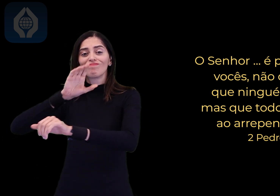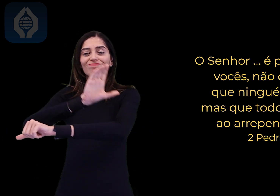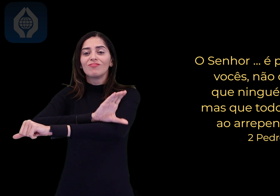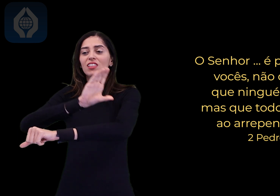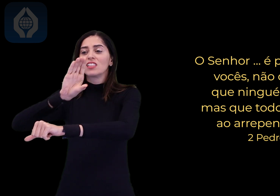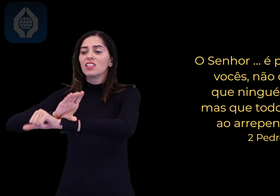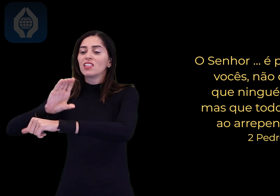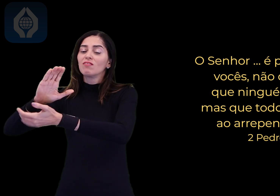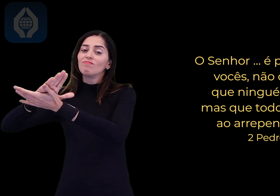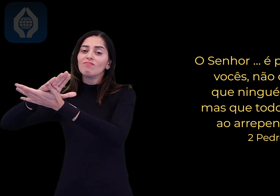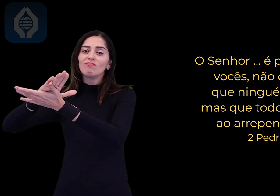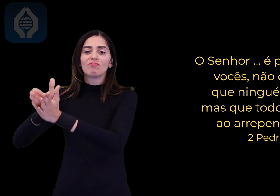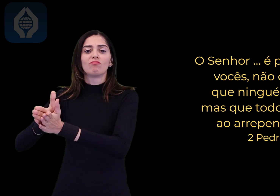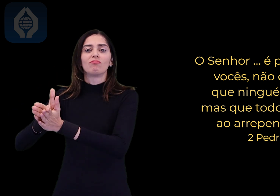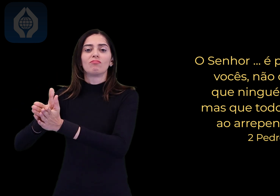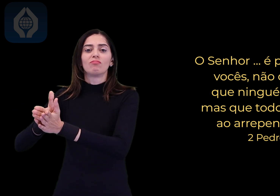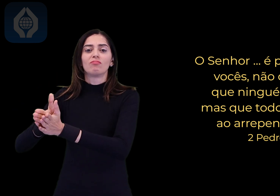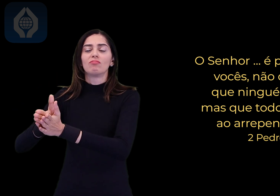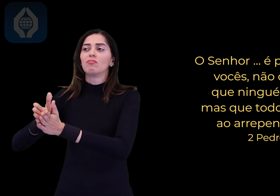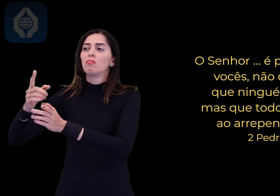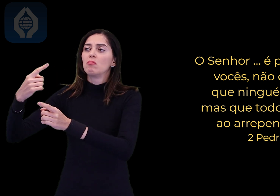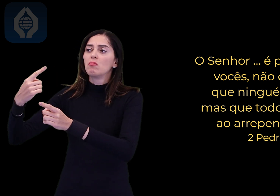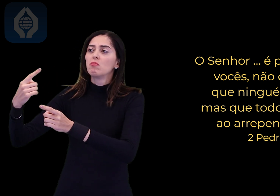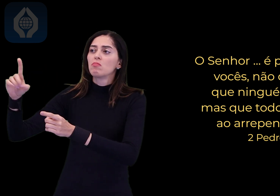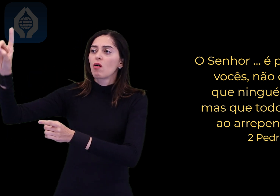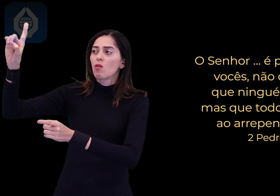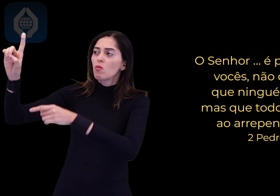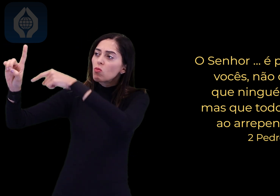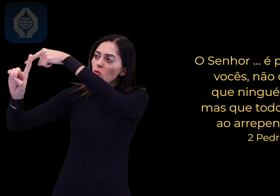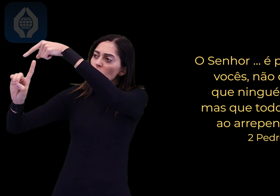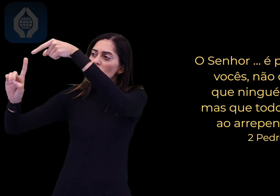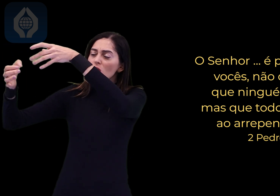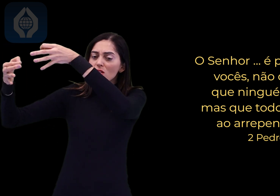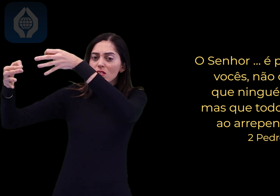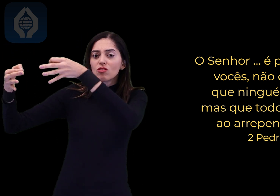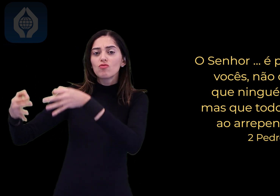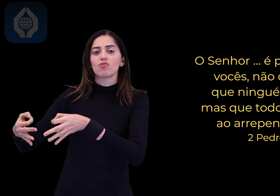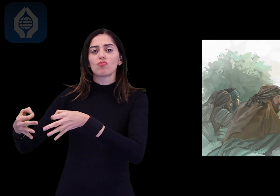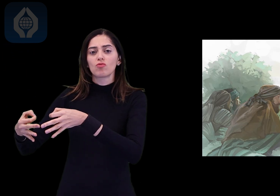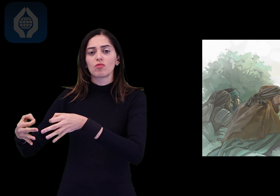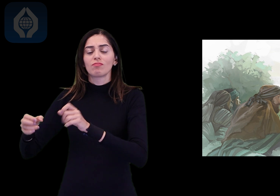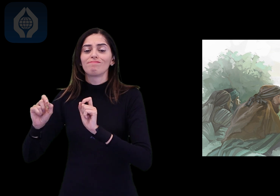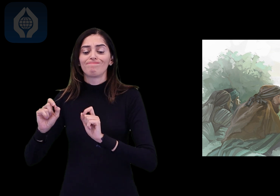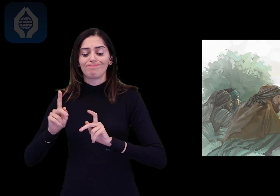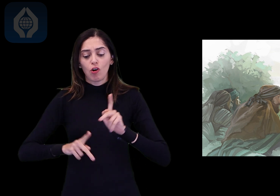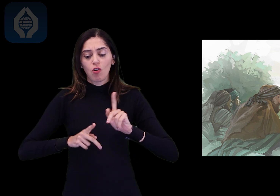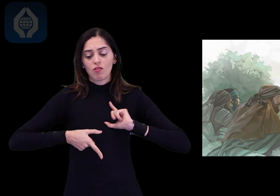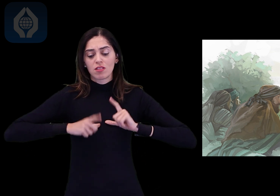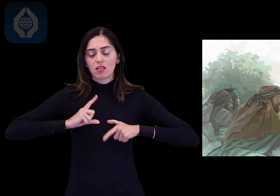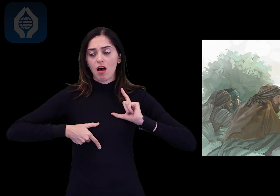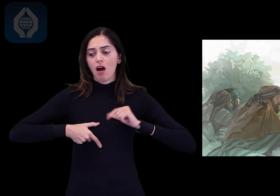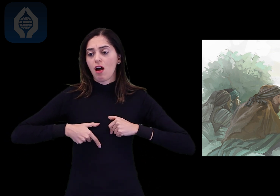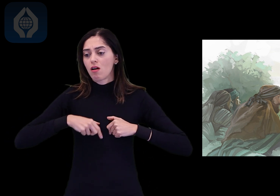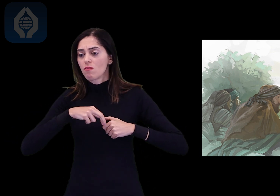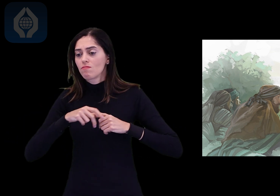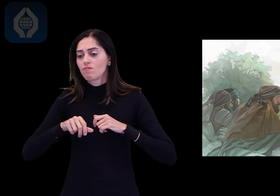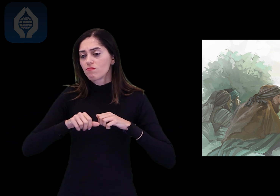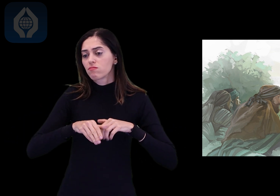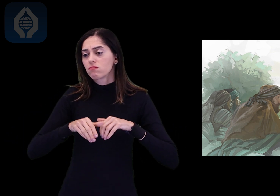aos cananeus era certo e justo porque ele é santo e justo. Quando os israelitas chegaram à fronteira da terra que Deus